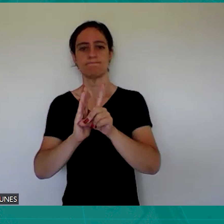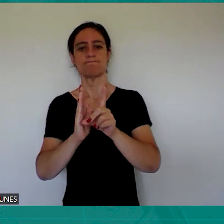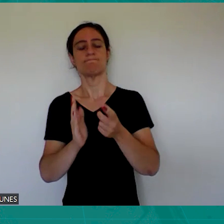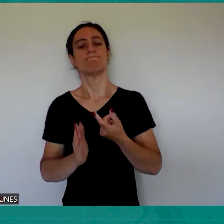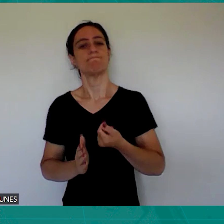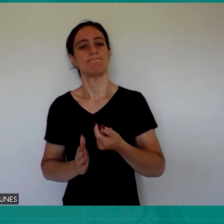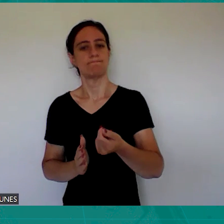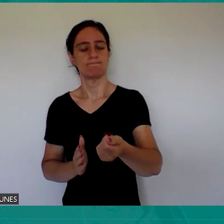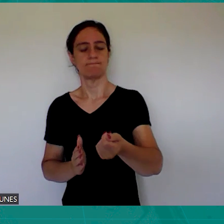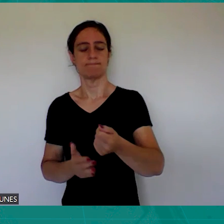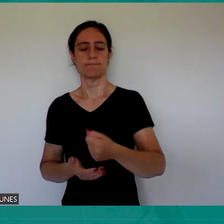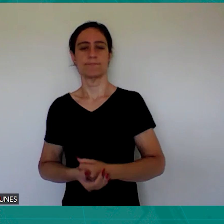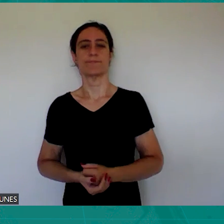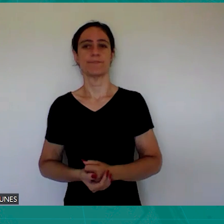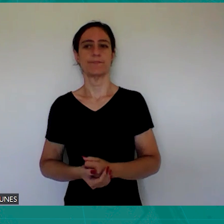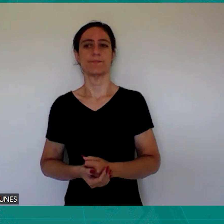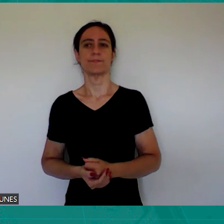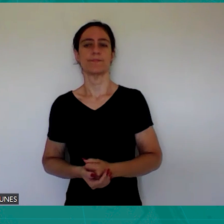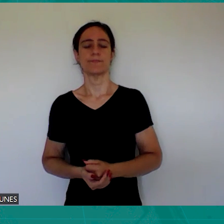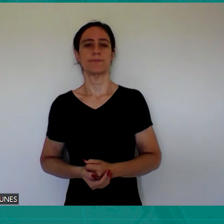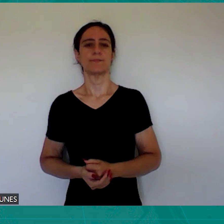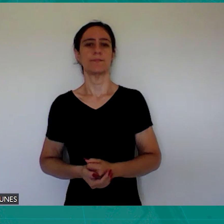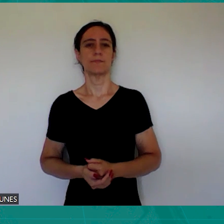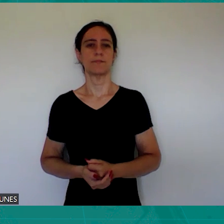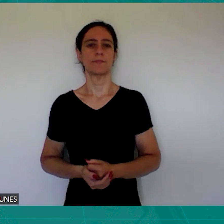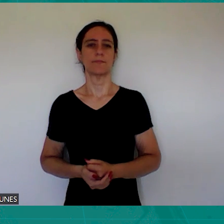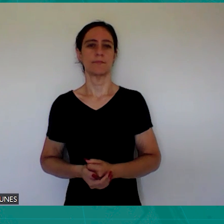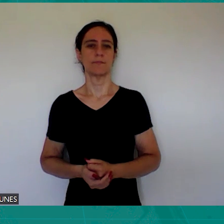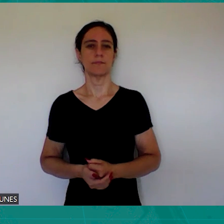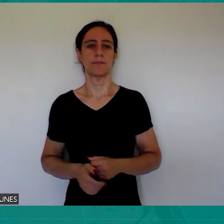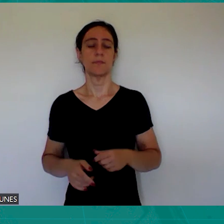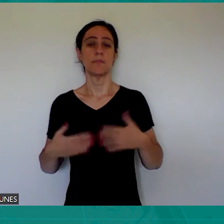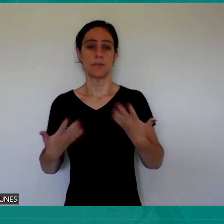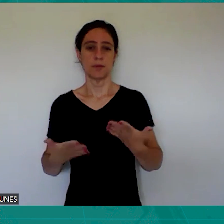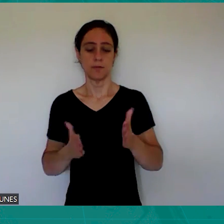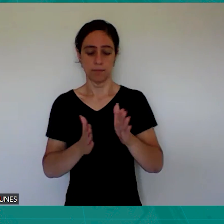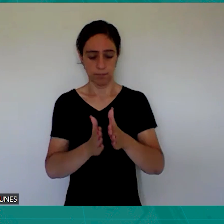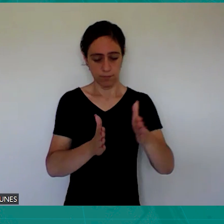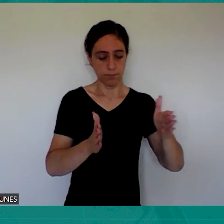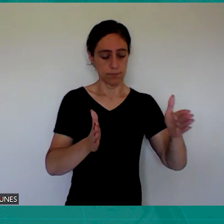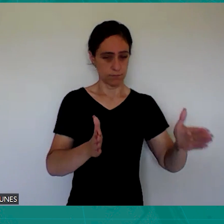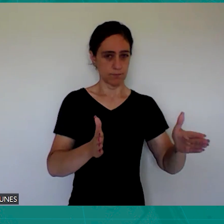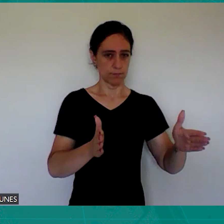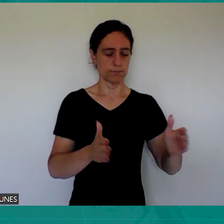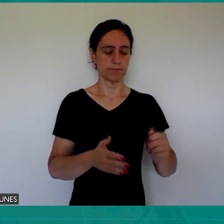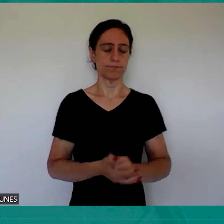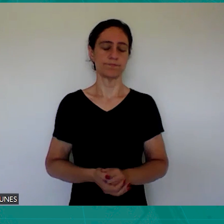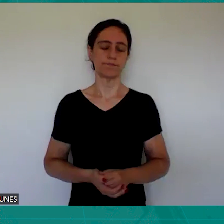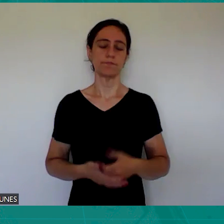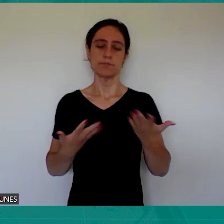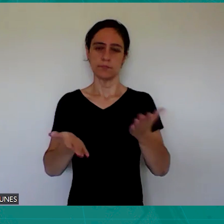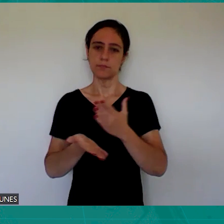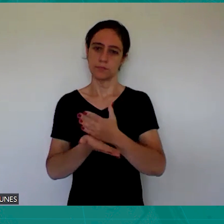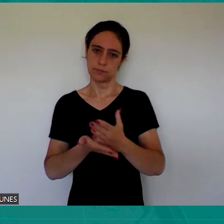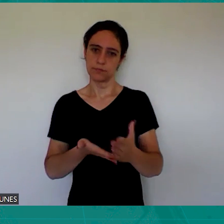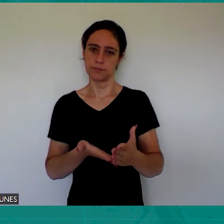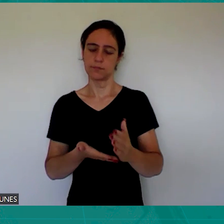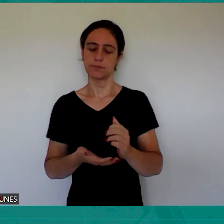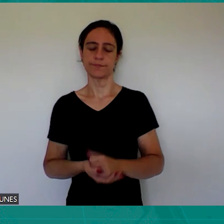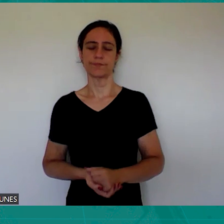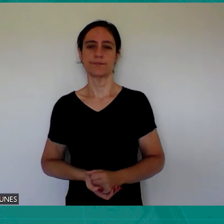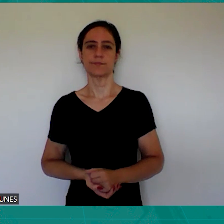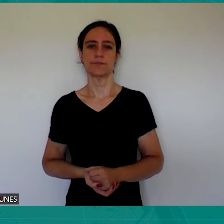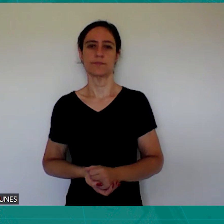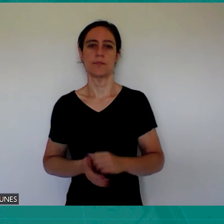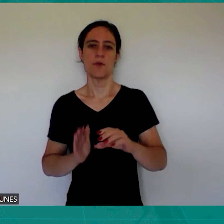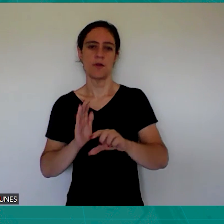homens. Essa é a segunda sessão, tá? Então vamos entrar, vamos lá, versículo 1